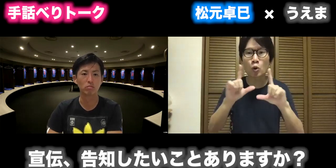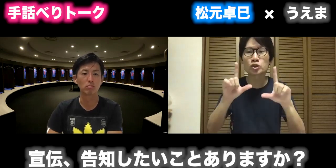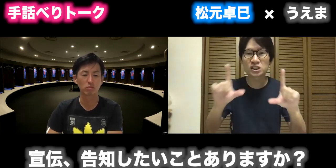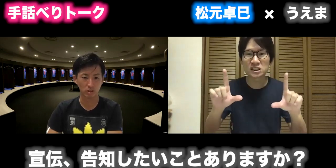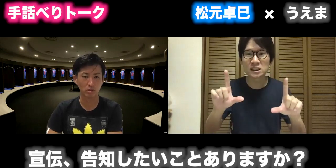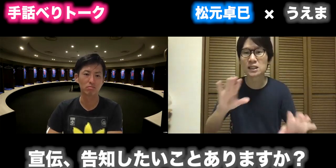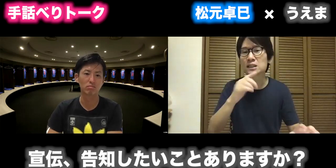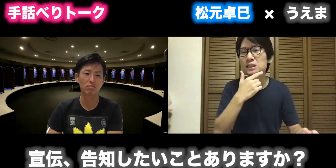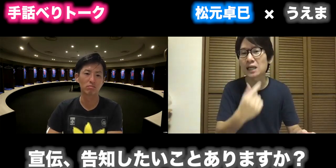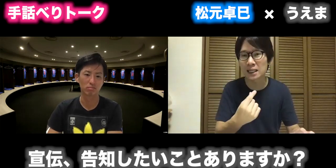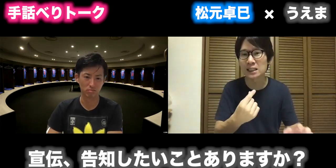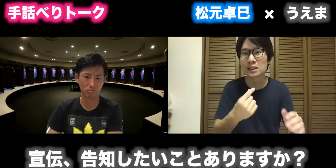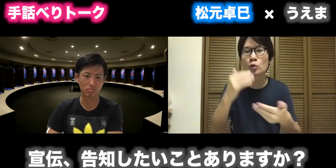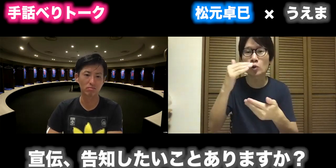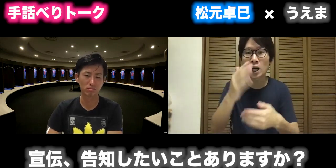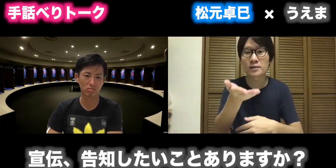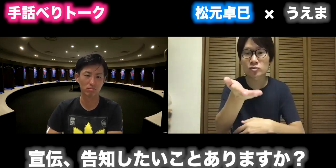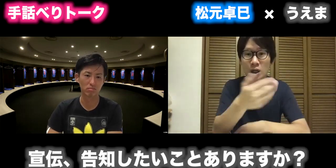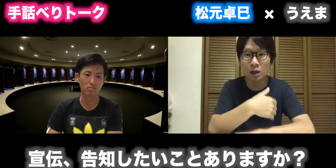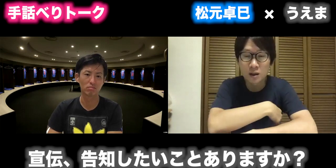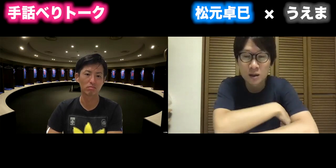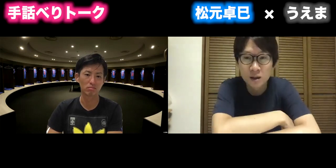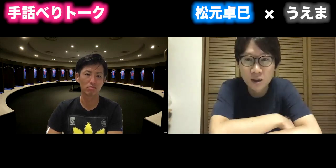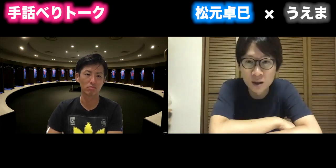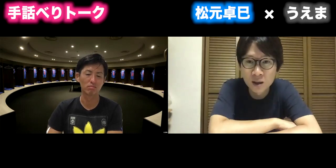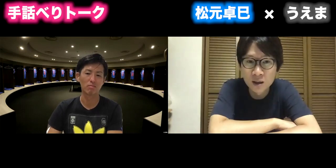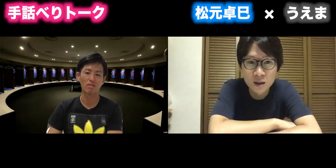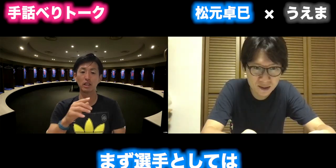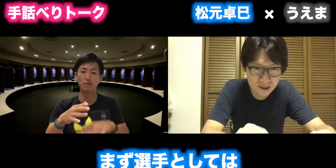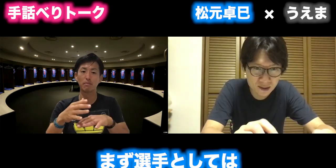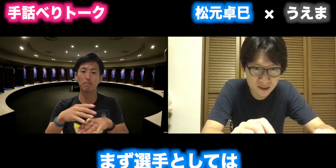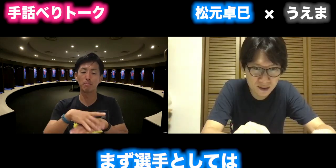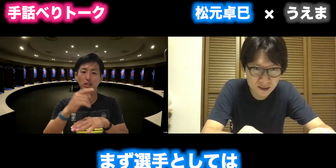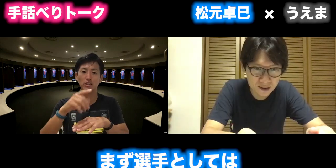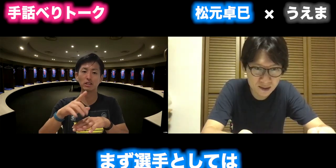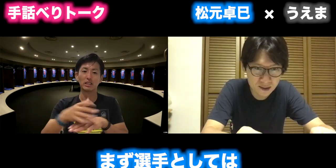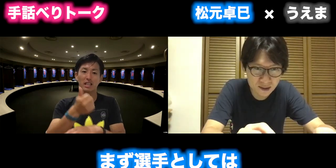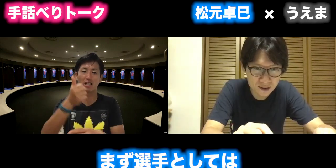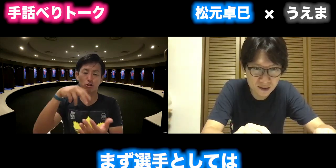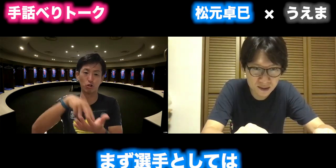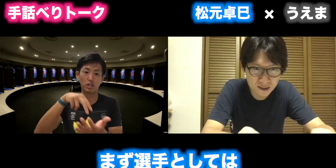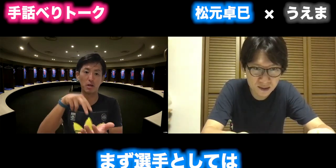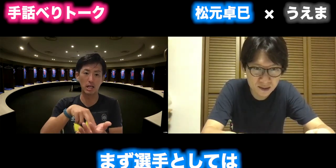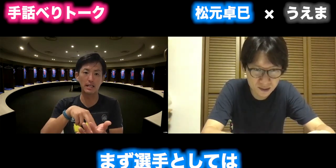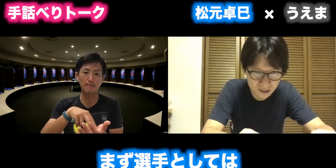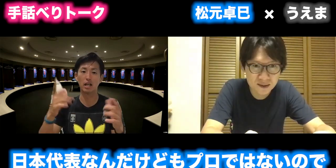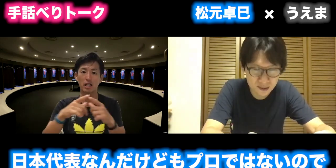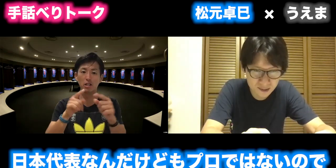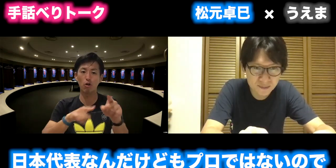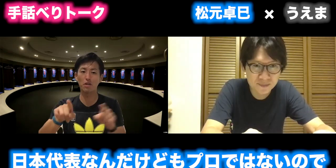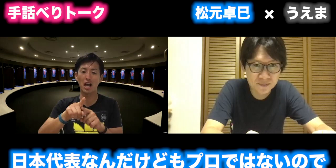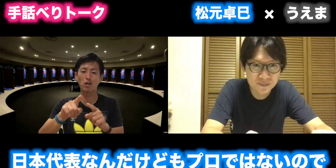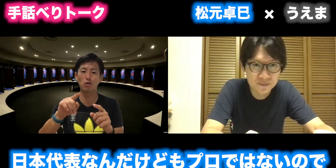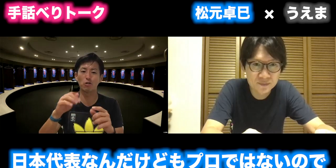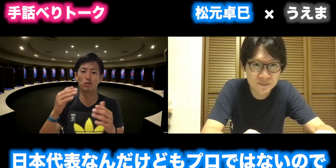告知したいことはありますかまず選手としては